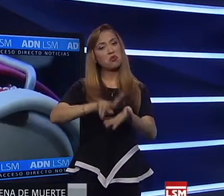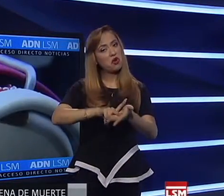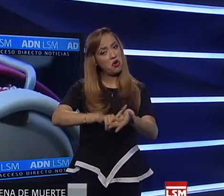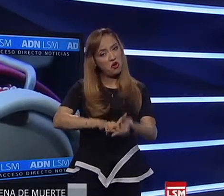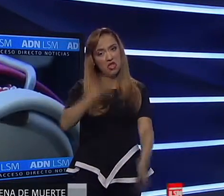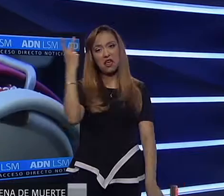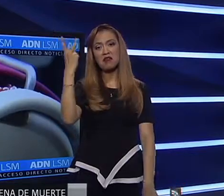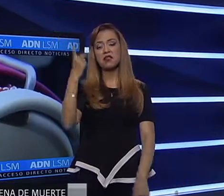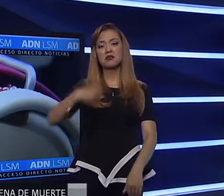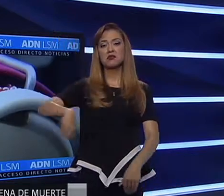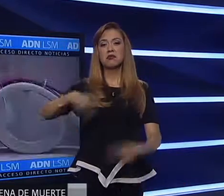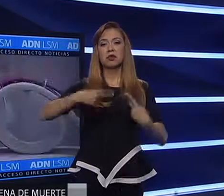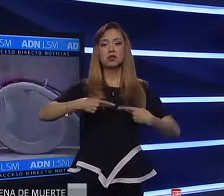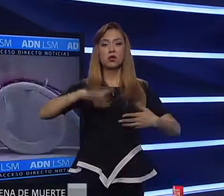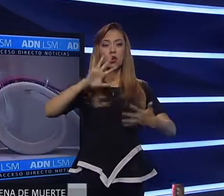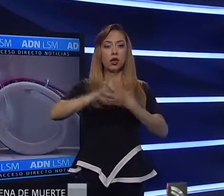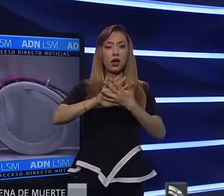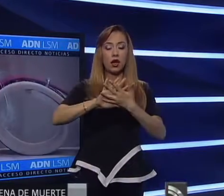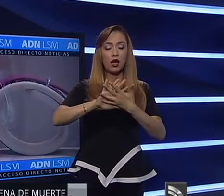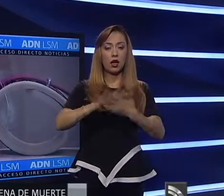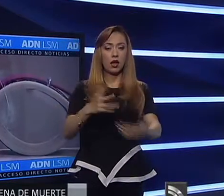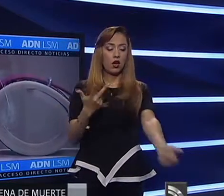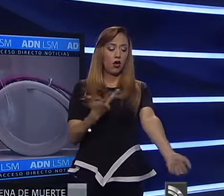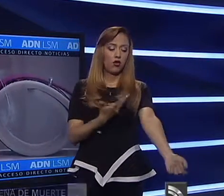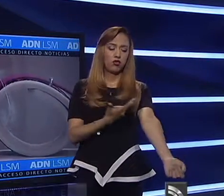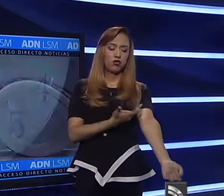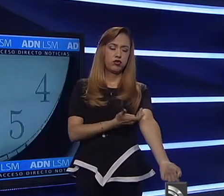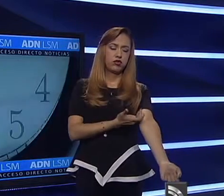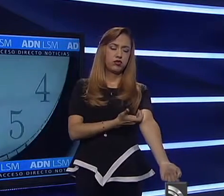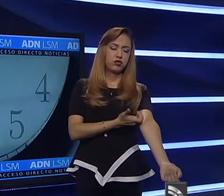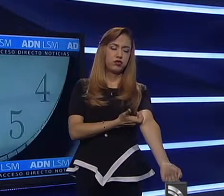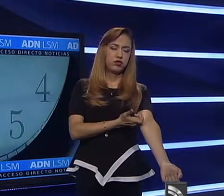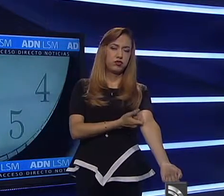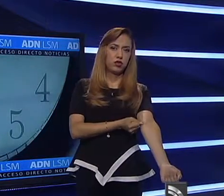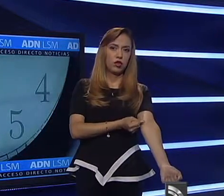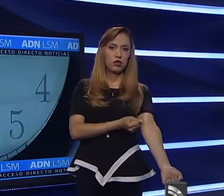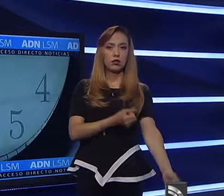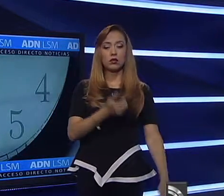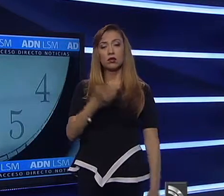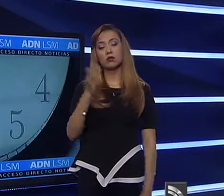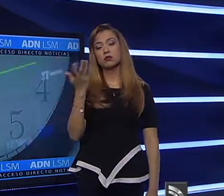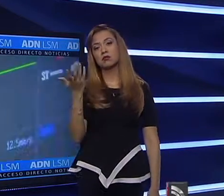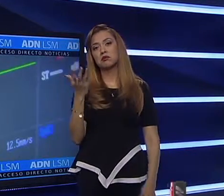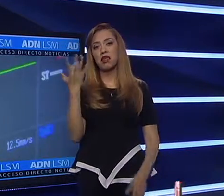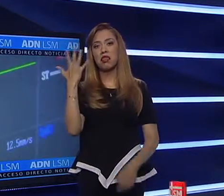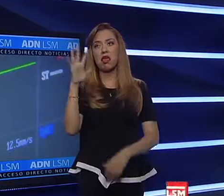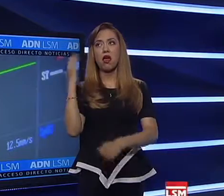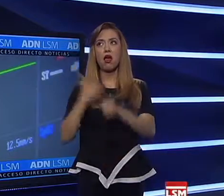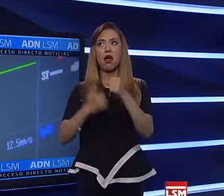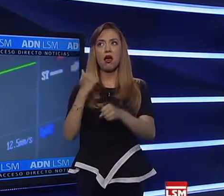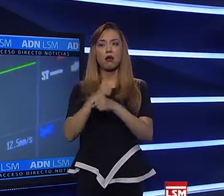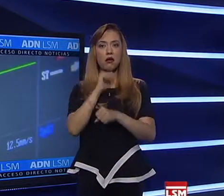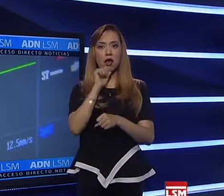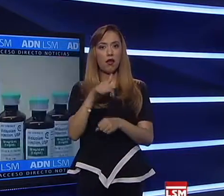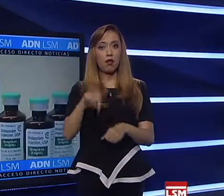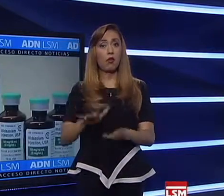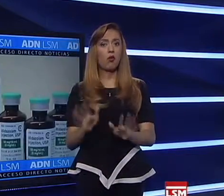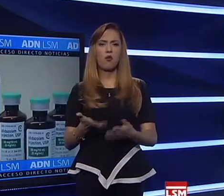en octubre luego de 10 años, debido a problemas con las inyecciones letales. Se fijaron